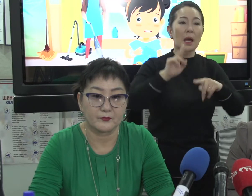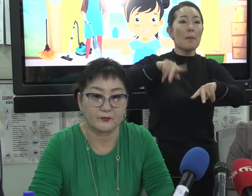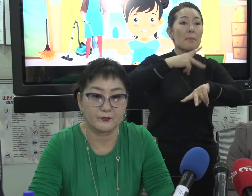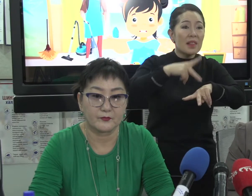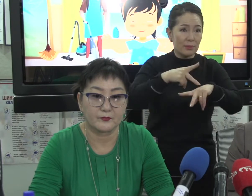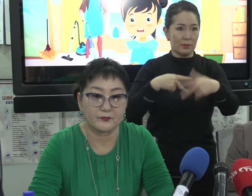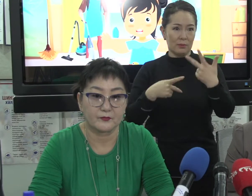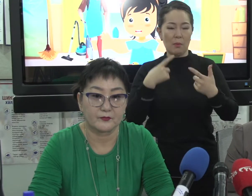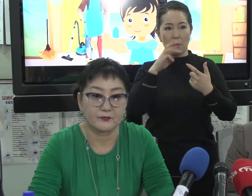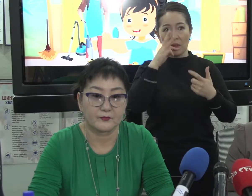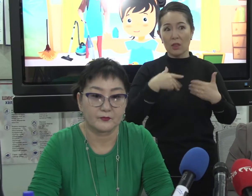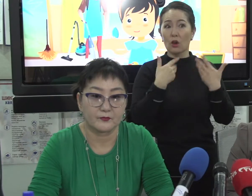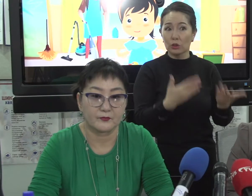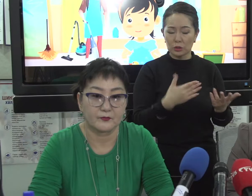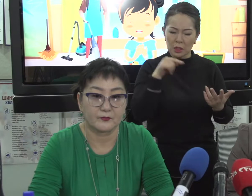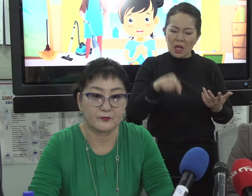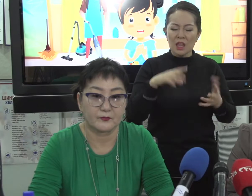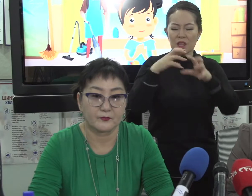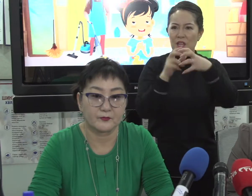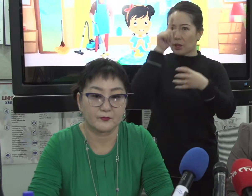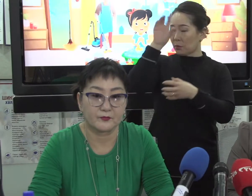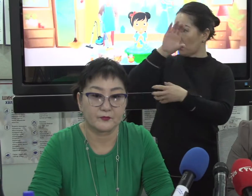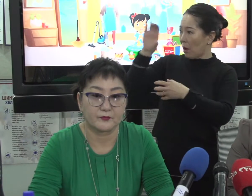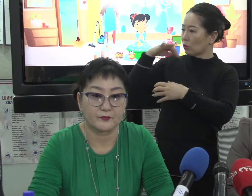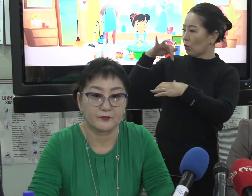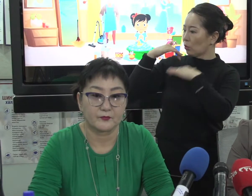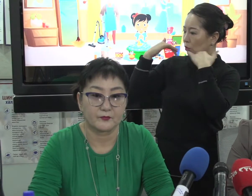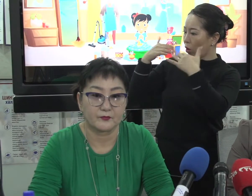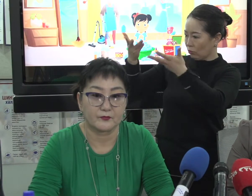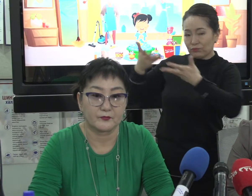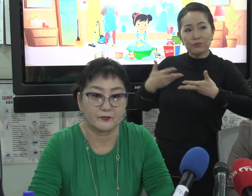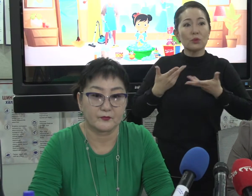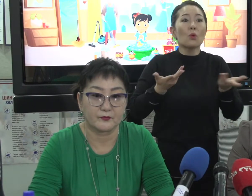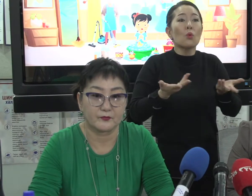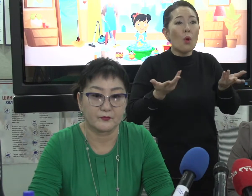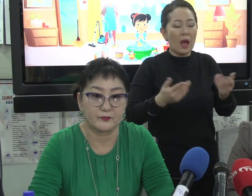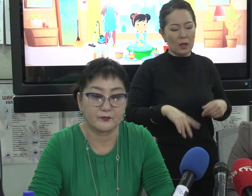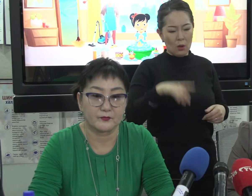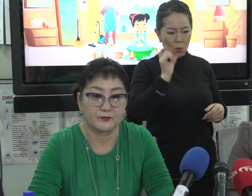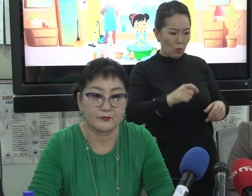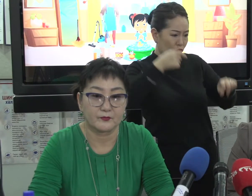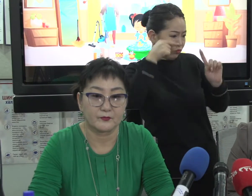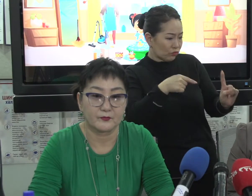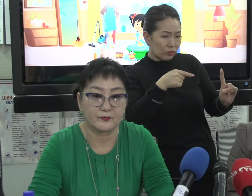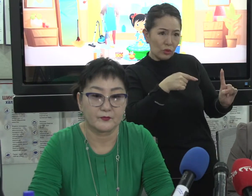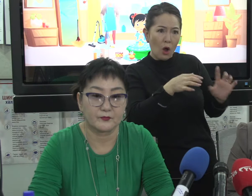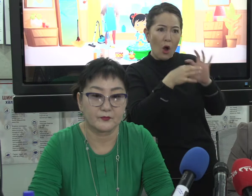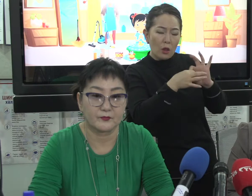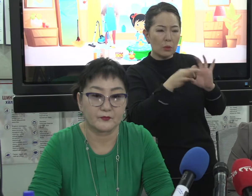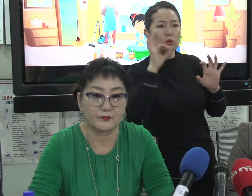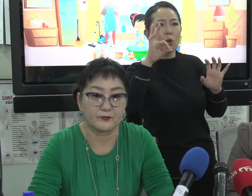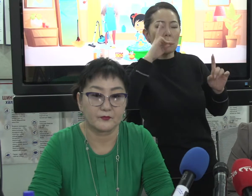мэндийн байгууллагаас өгч байгаа гол зөвлөмж бол ер нь нийт хүн ам чиглэсэн энэ зөв мэдээлэл бол хамгийн чухал